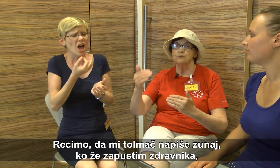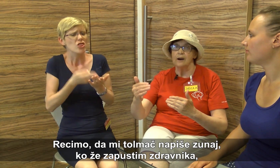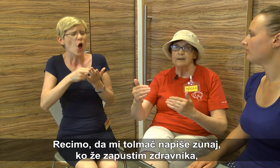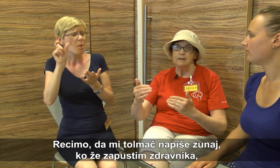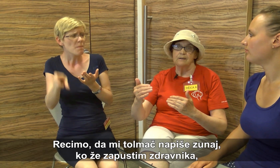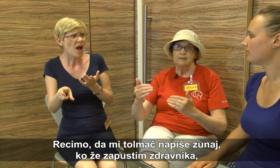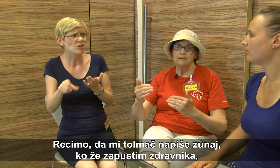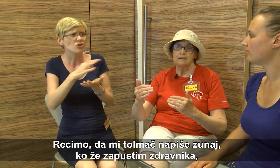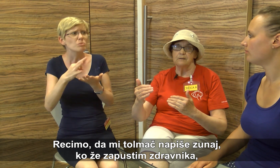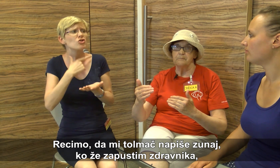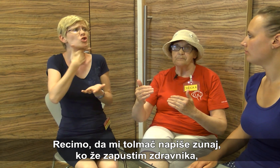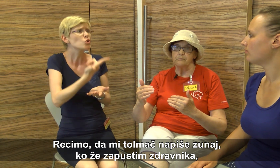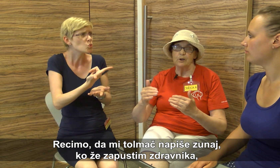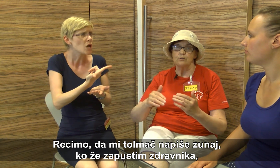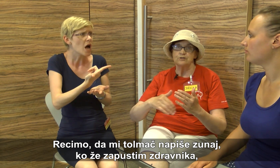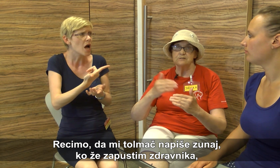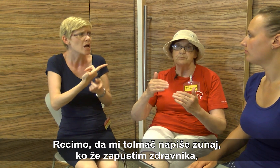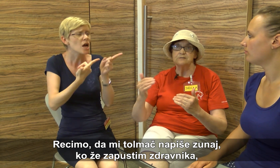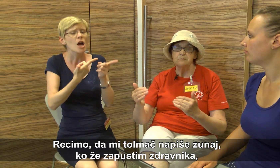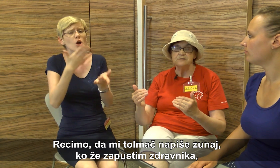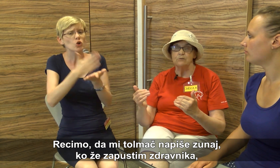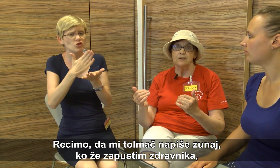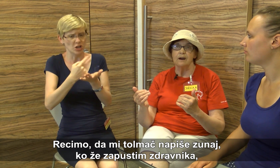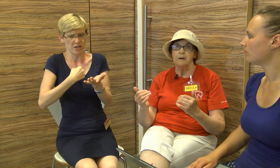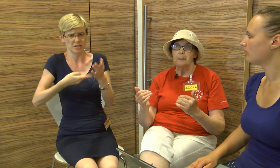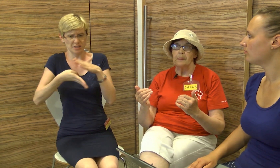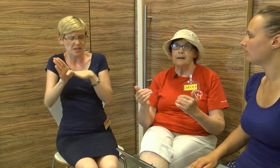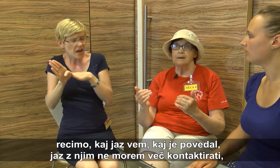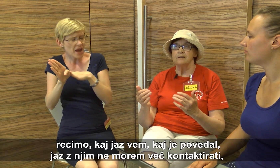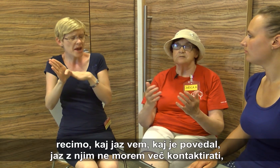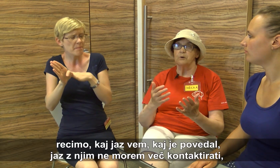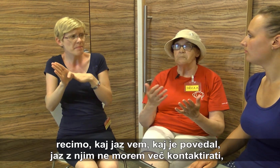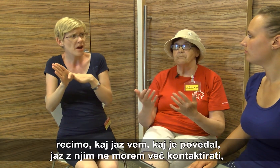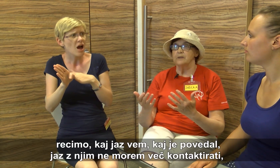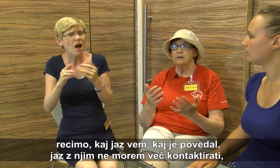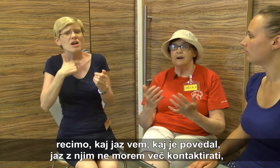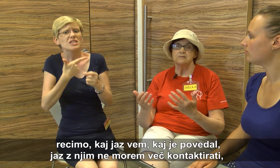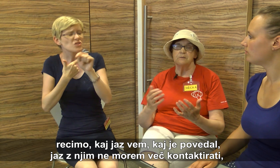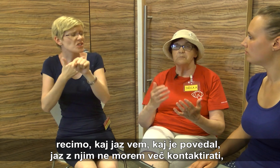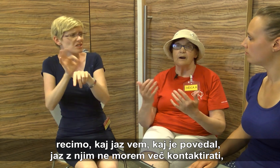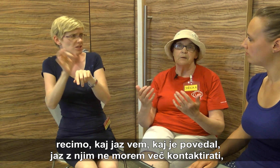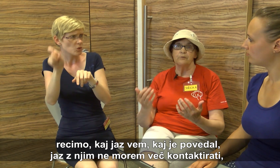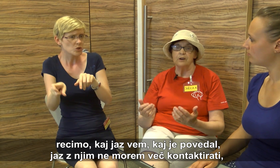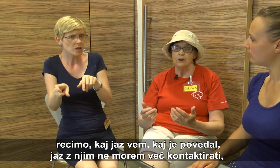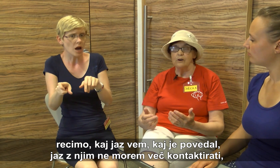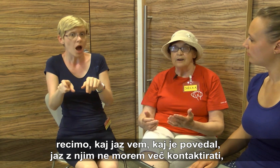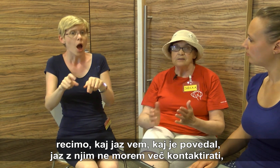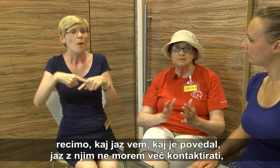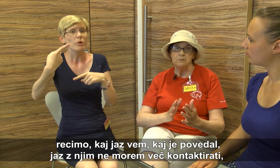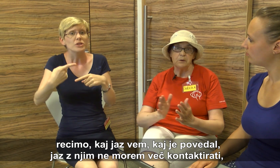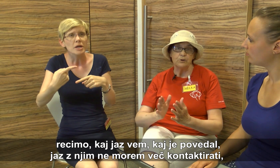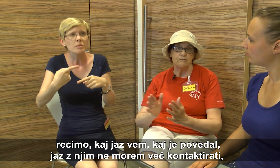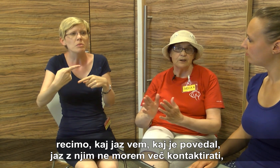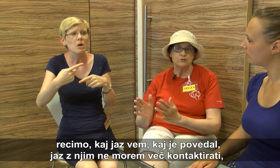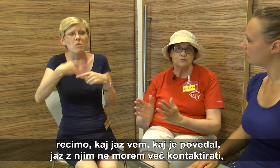napiše zunaj, ko že zapustim zdravnika, recimo, kaj sem, kaj je povedal, jaz